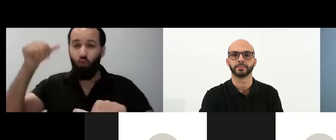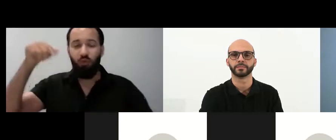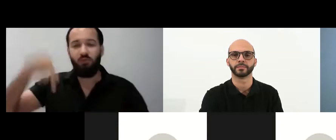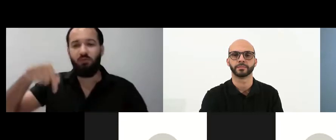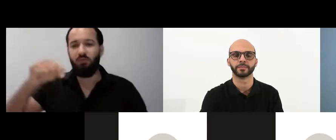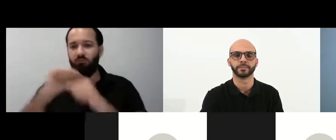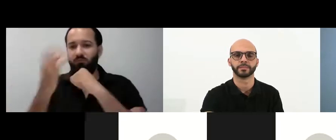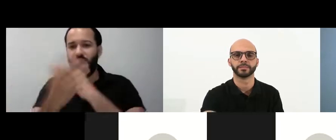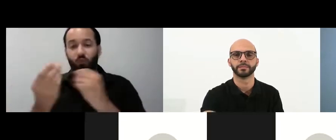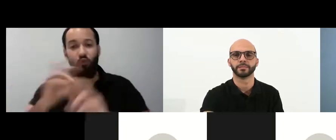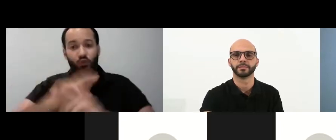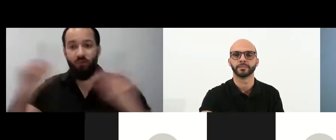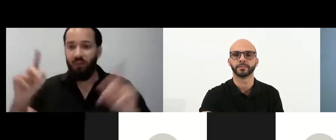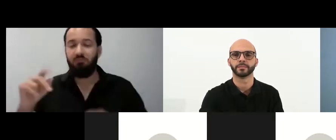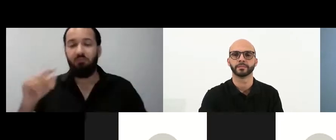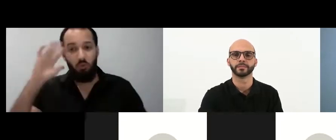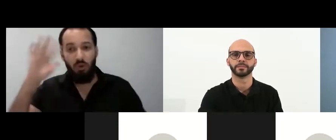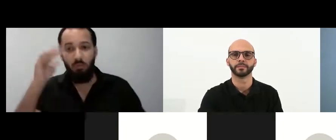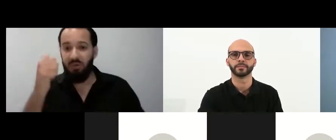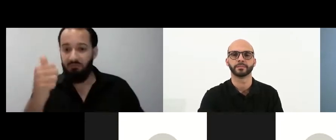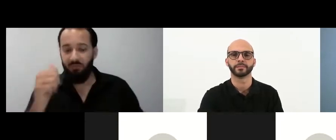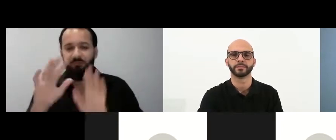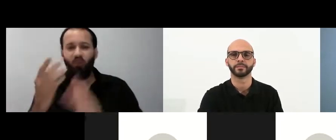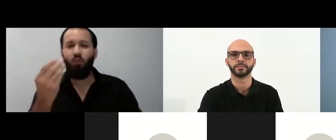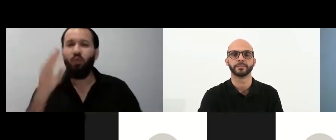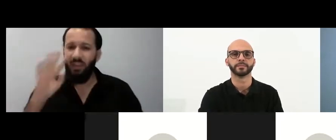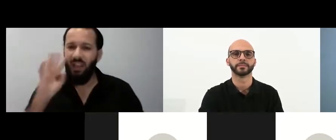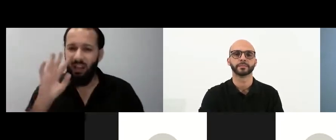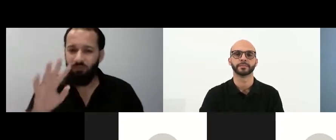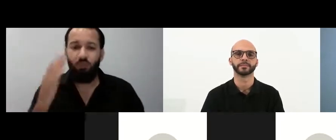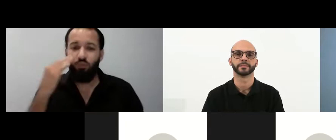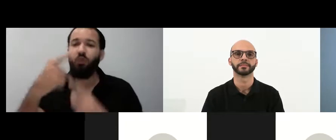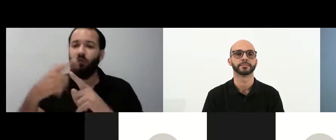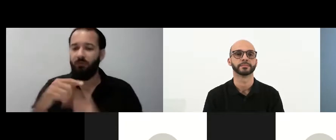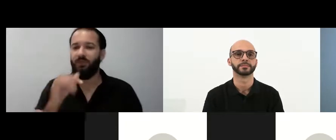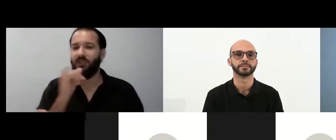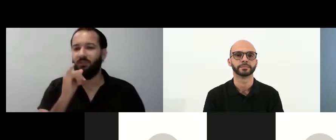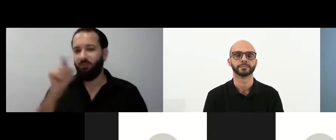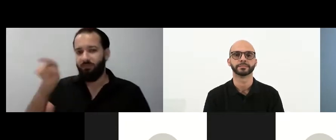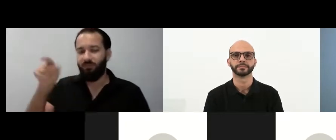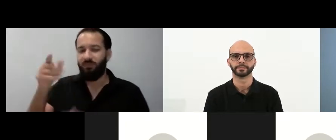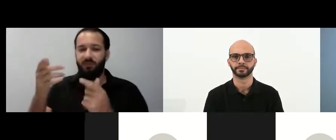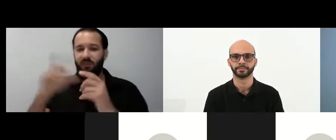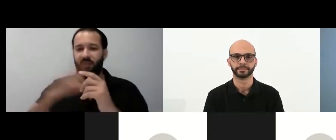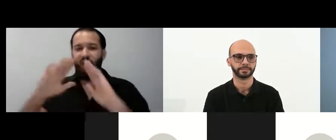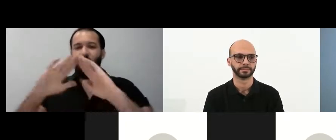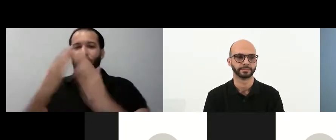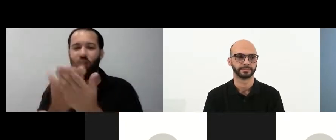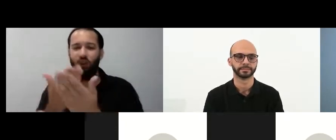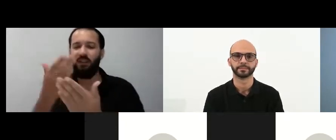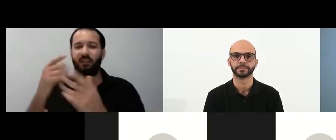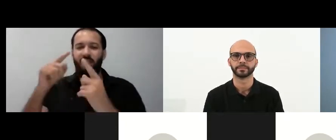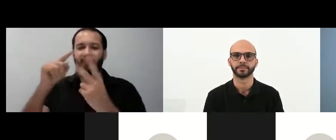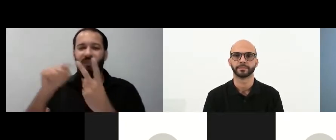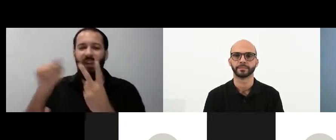muito diferente, né? As coisas mudaram. E hoje, com a pandemia de coronavírus,